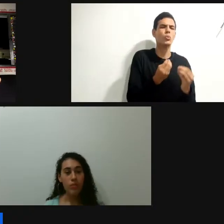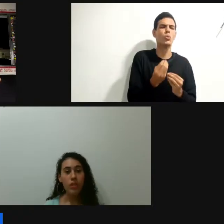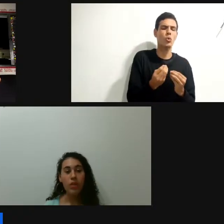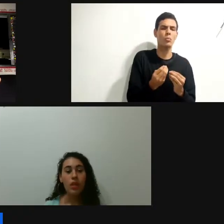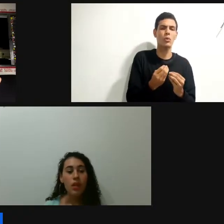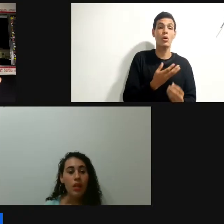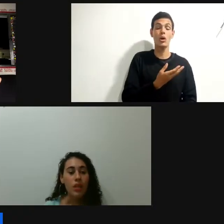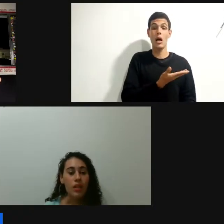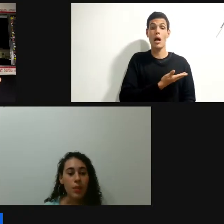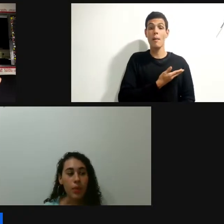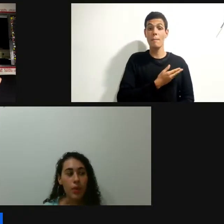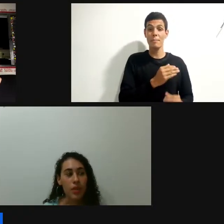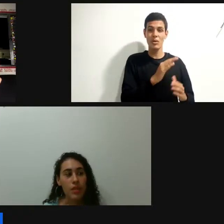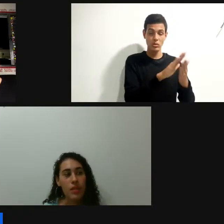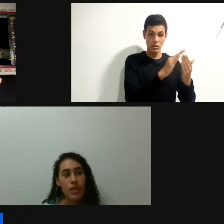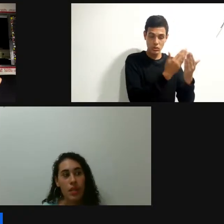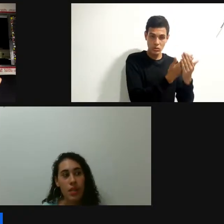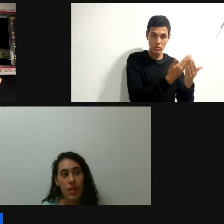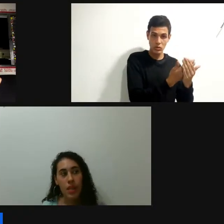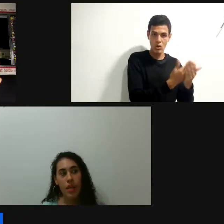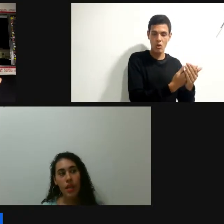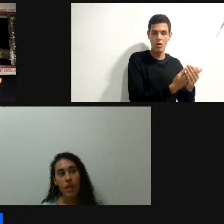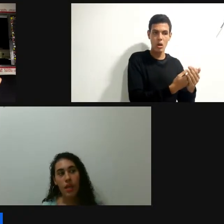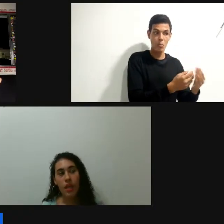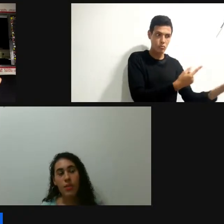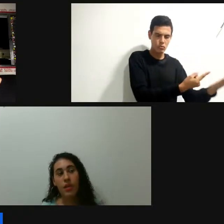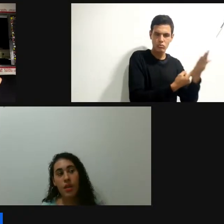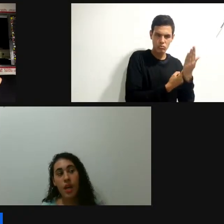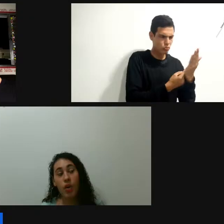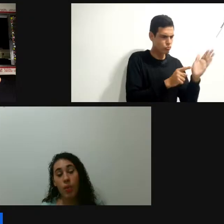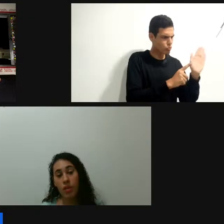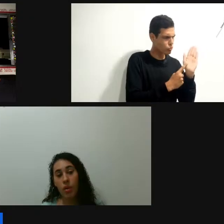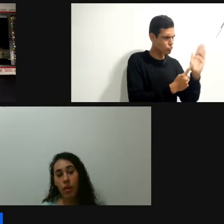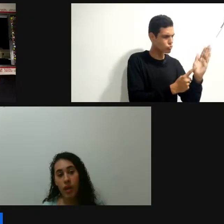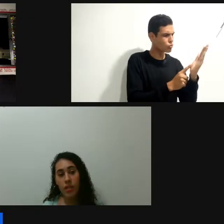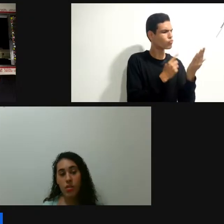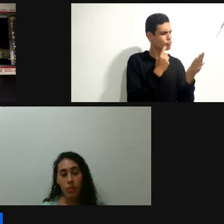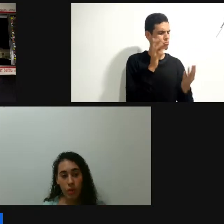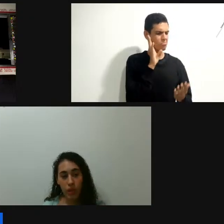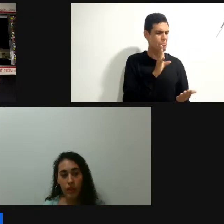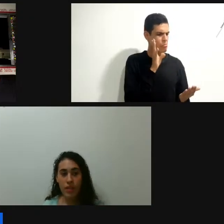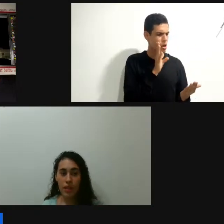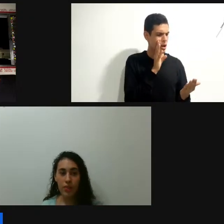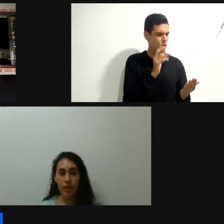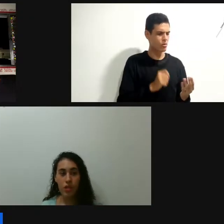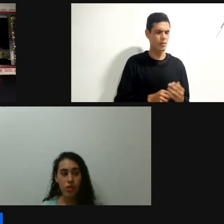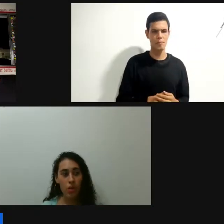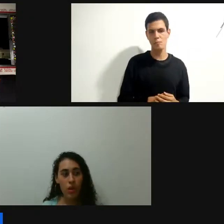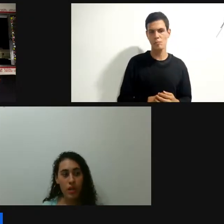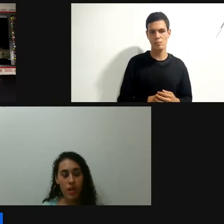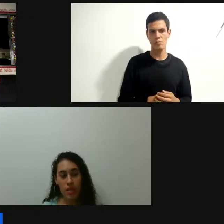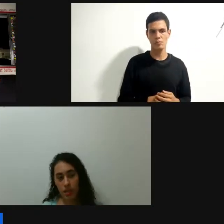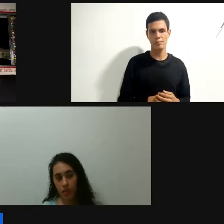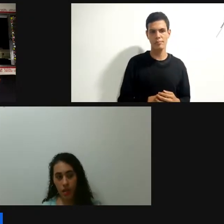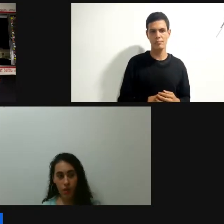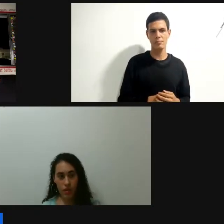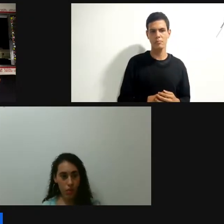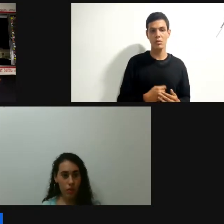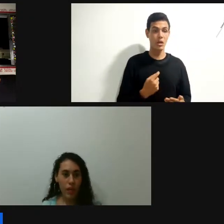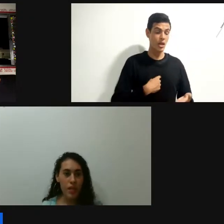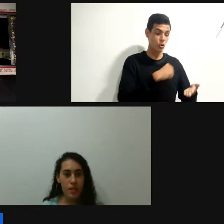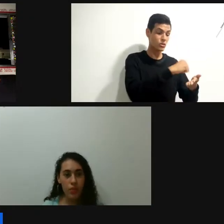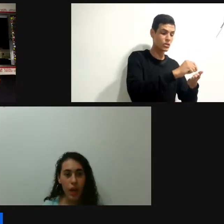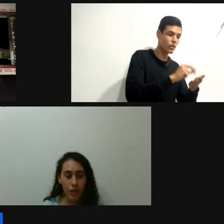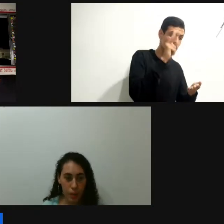escola. Depois que ele me recomendou, ele descobriu que eu estava escrevendo a história e ele disse: Não, você